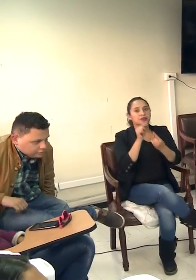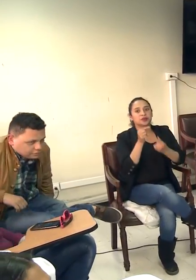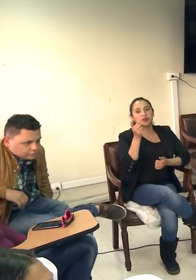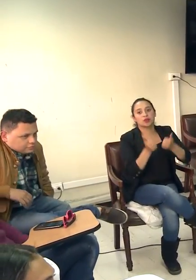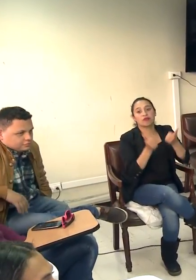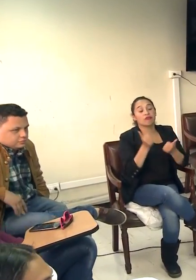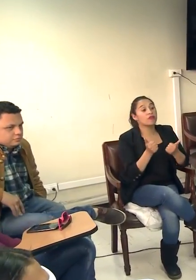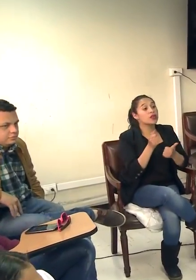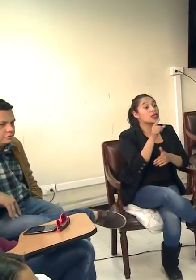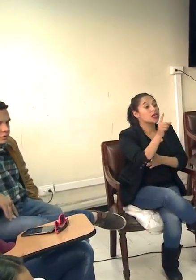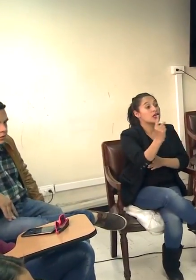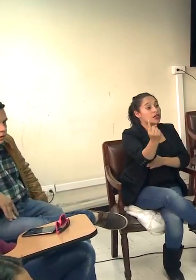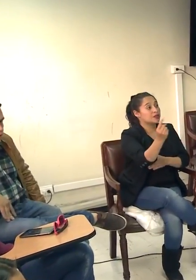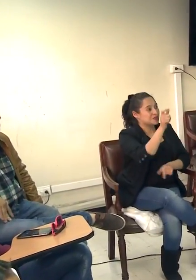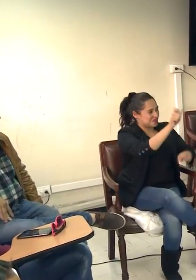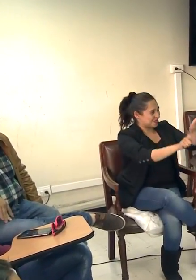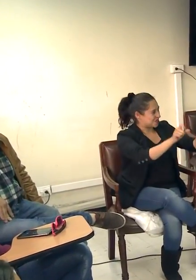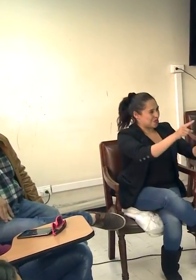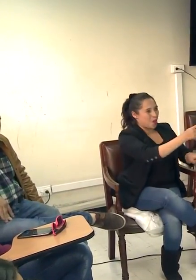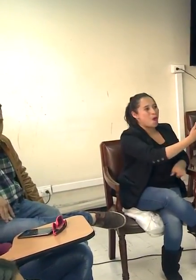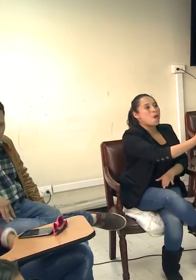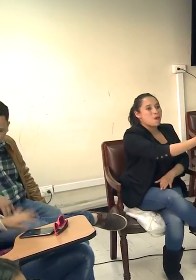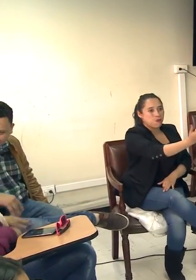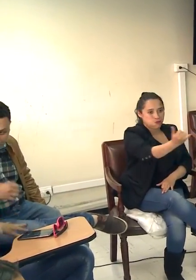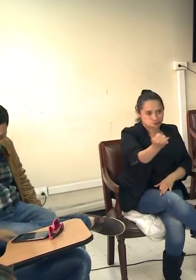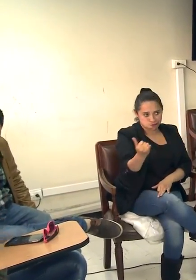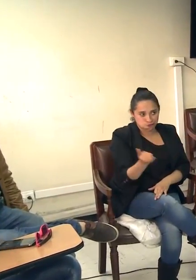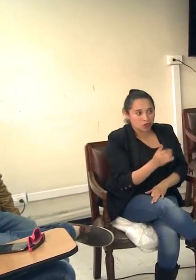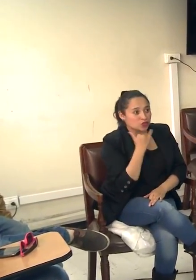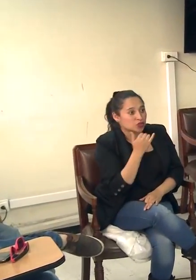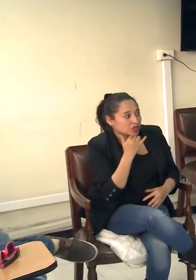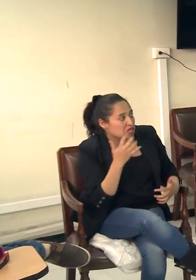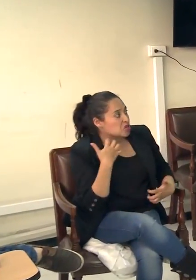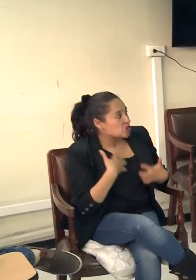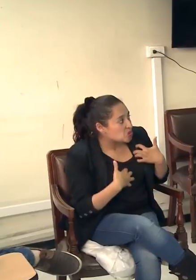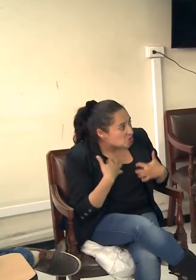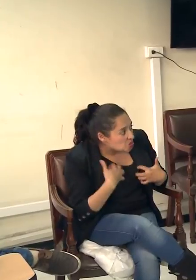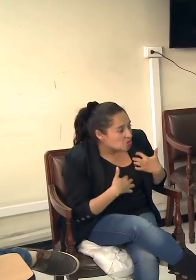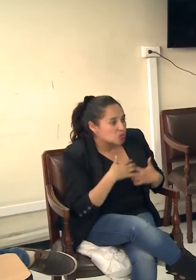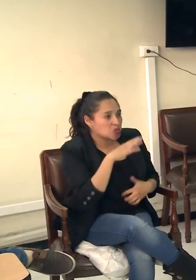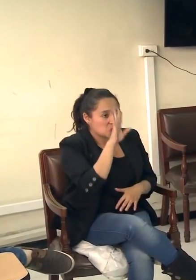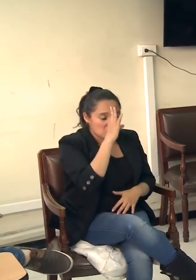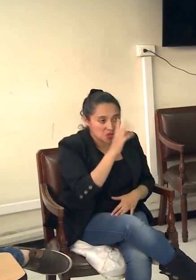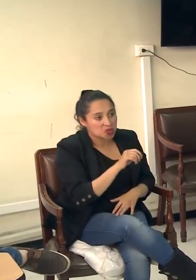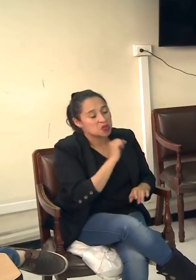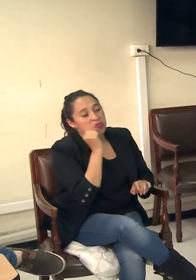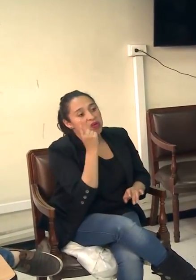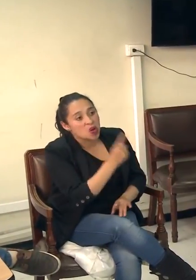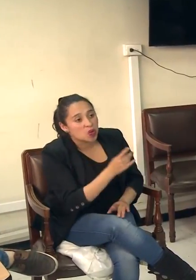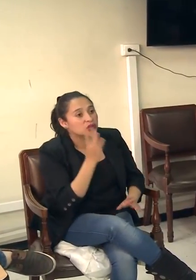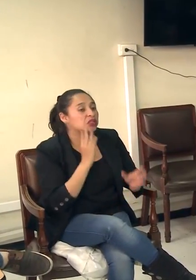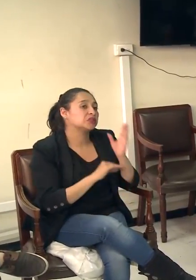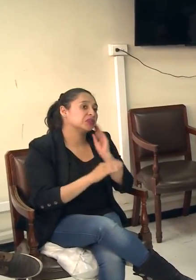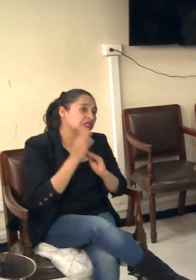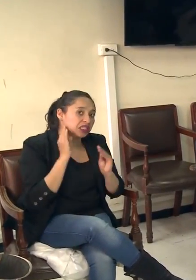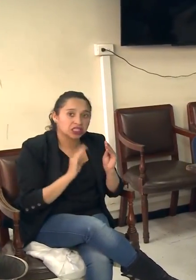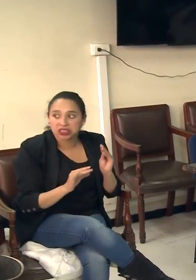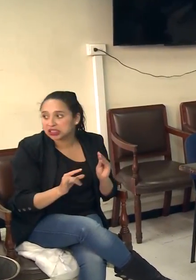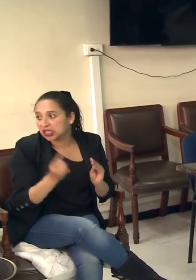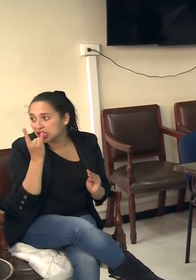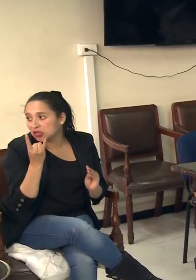Entonces, no sé si hayan comentarios, preguntas que quieran hacer. Experiencias que quieran contar.